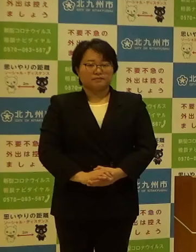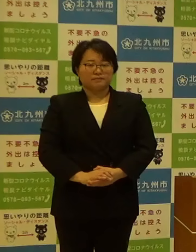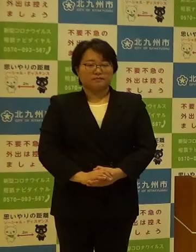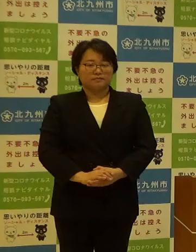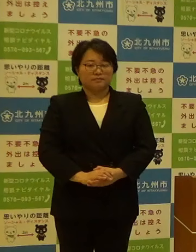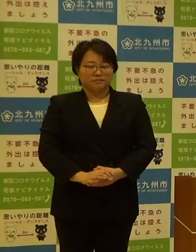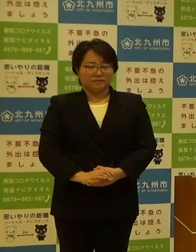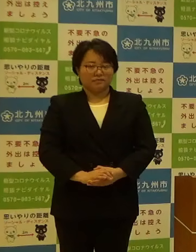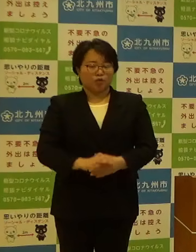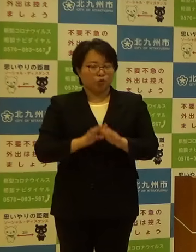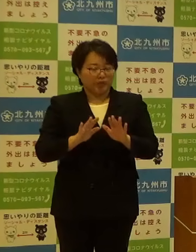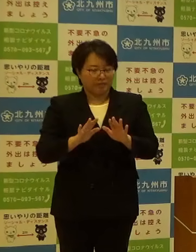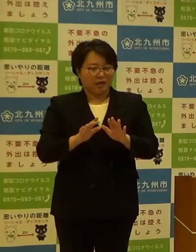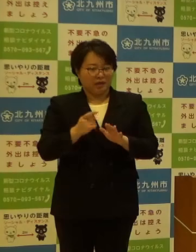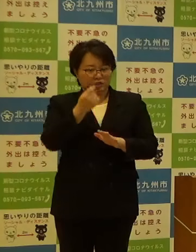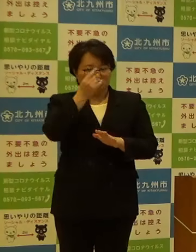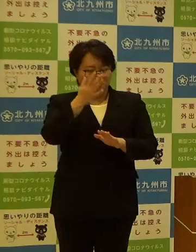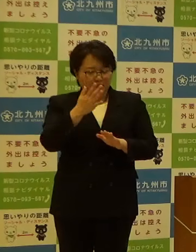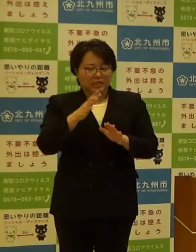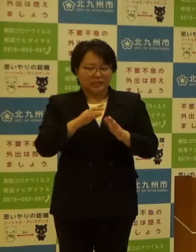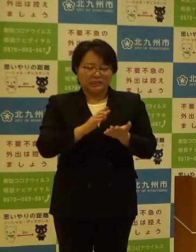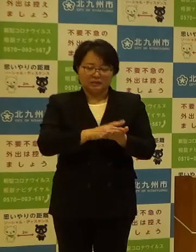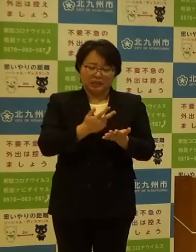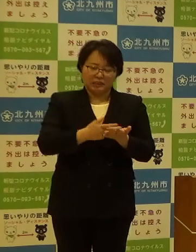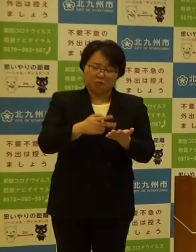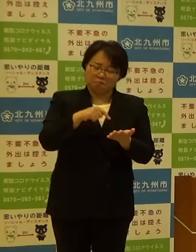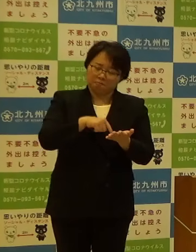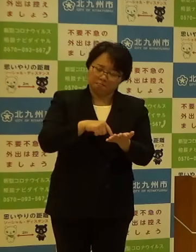ちょっと手元にその数字が、